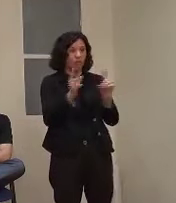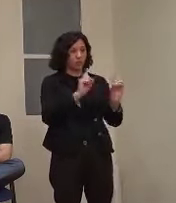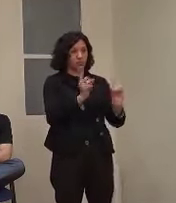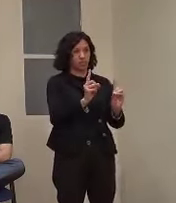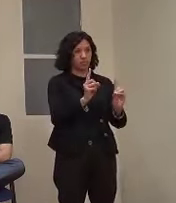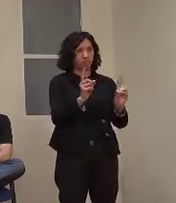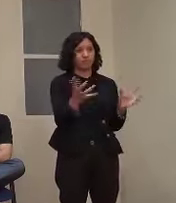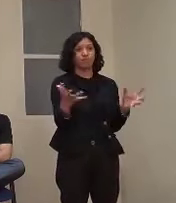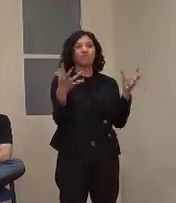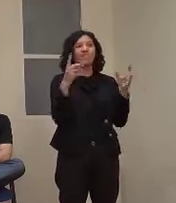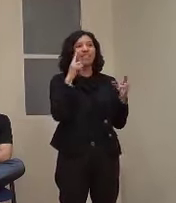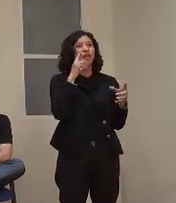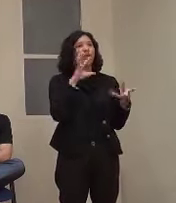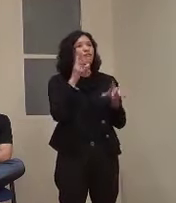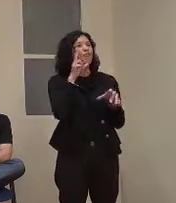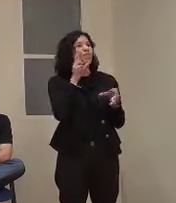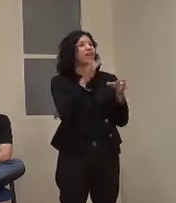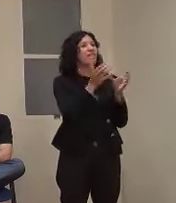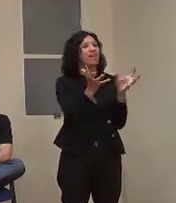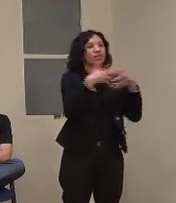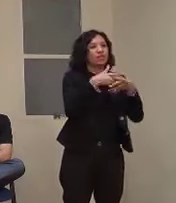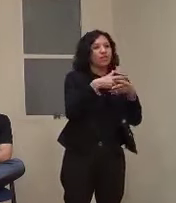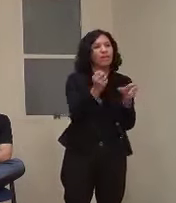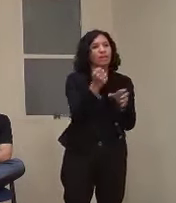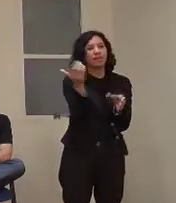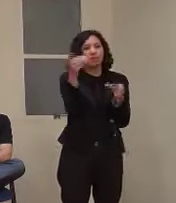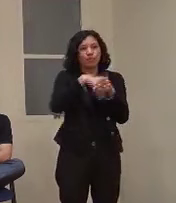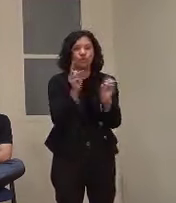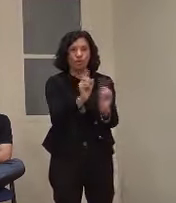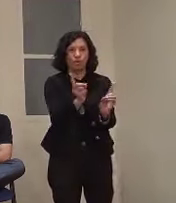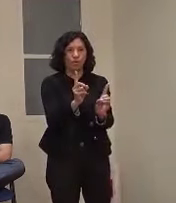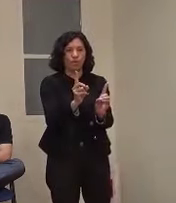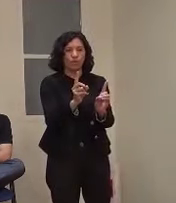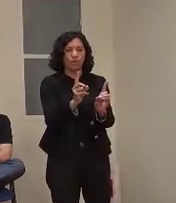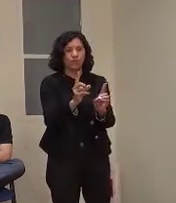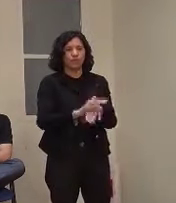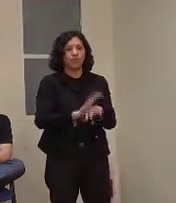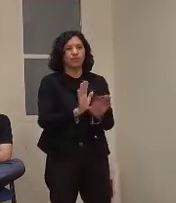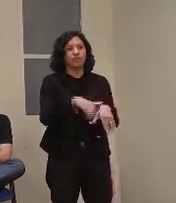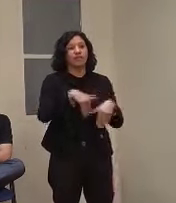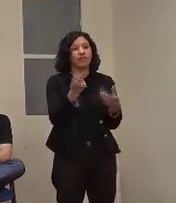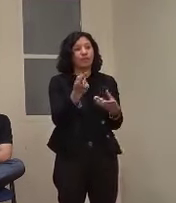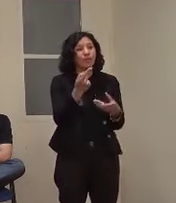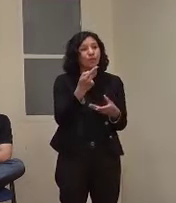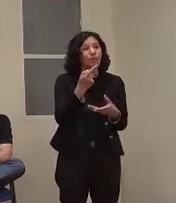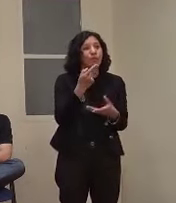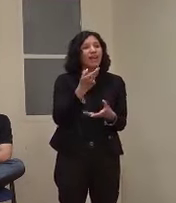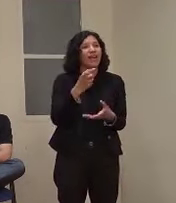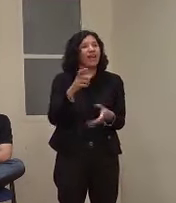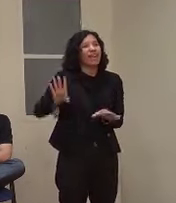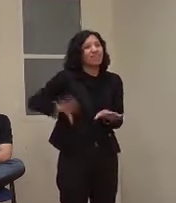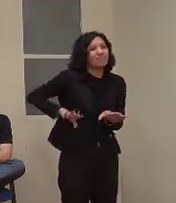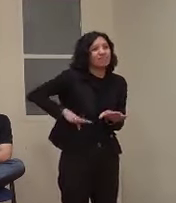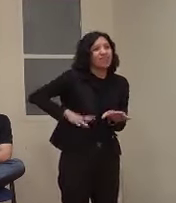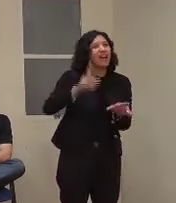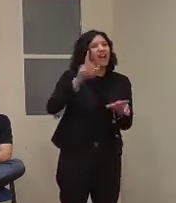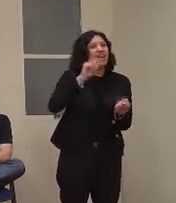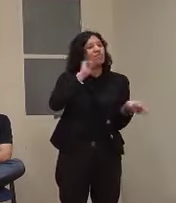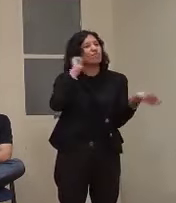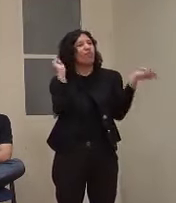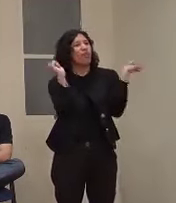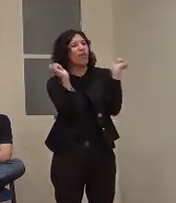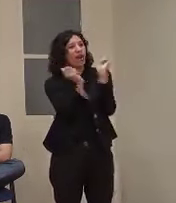inclusiva pero más en ilusión y se observa que hay una intención de un cambio paulatino